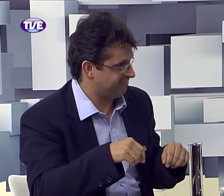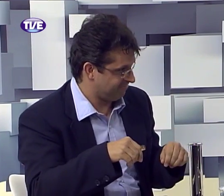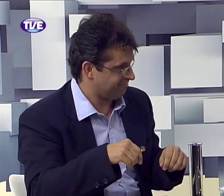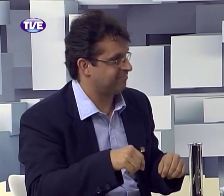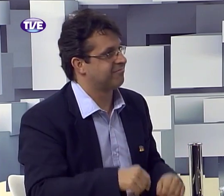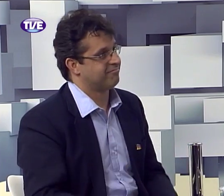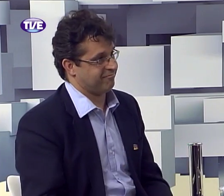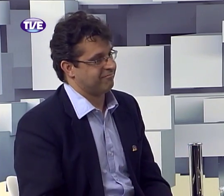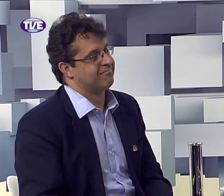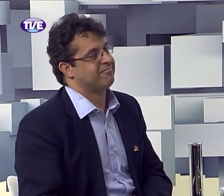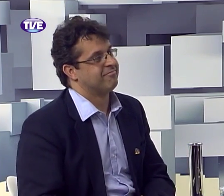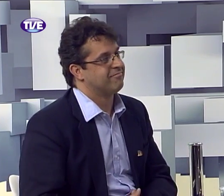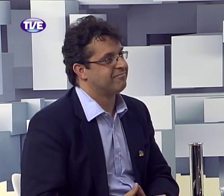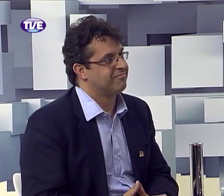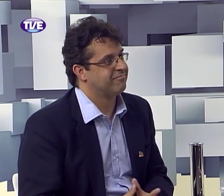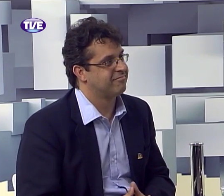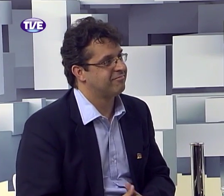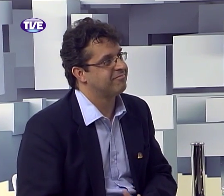as línguas.